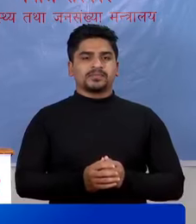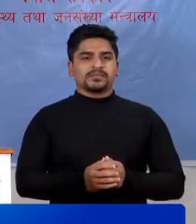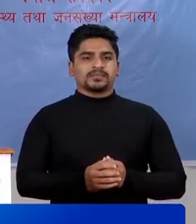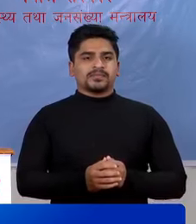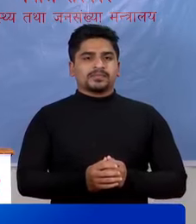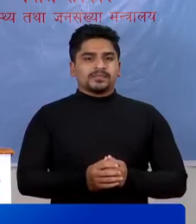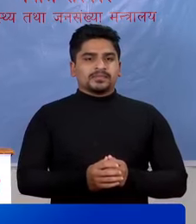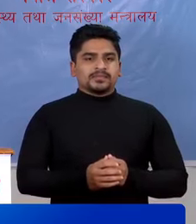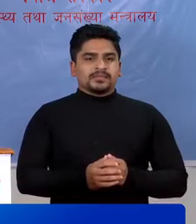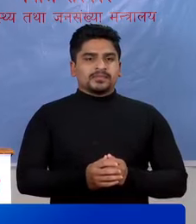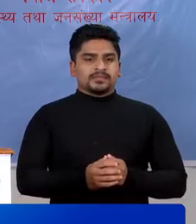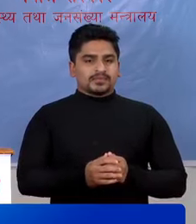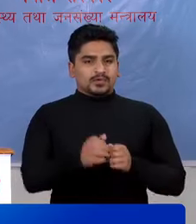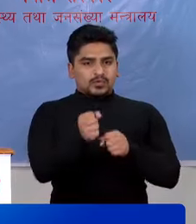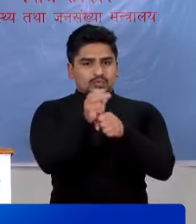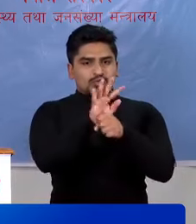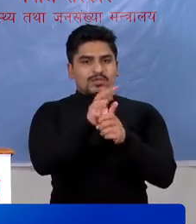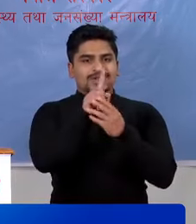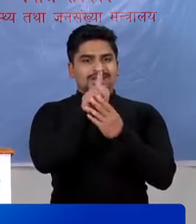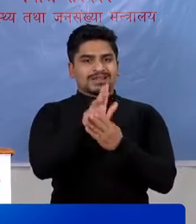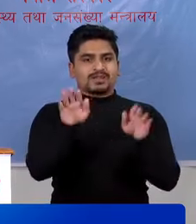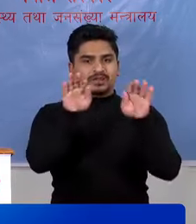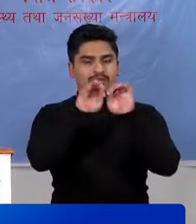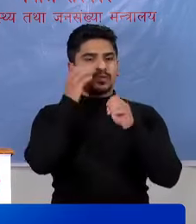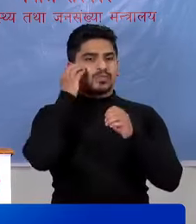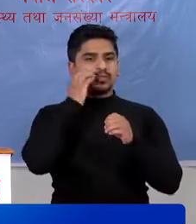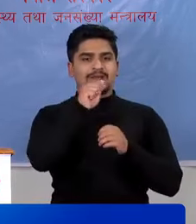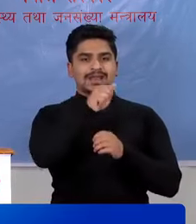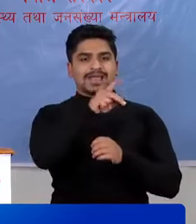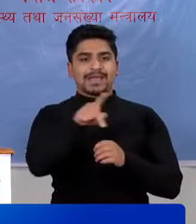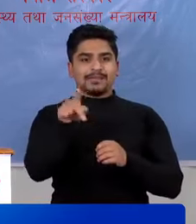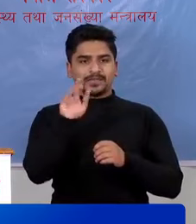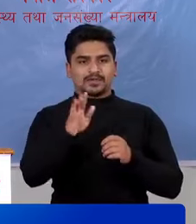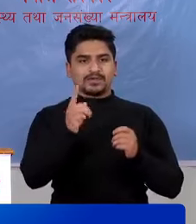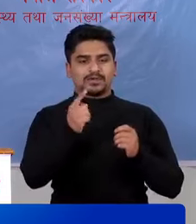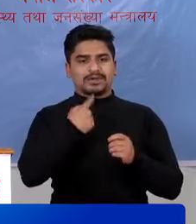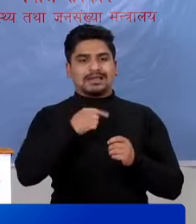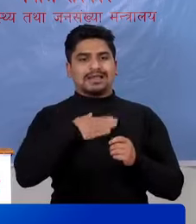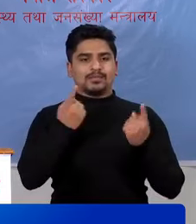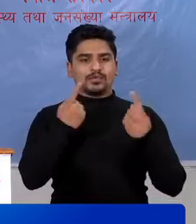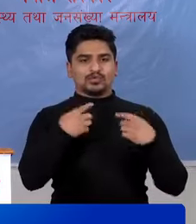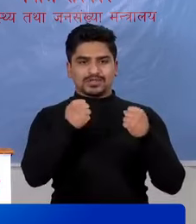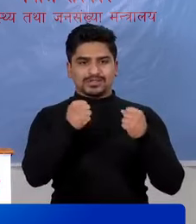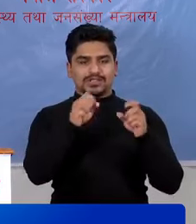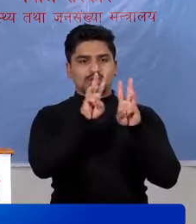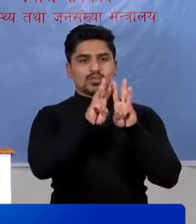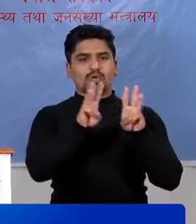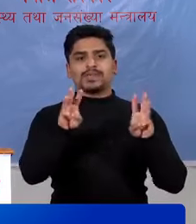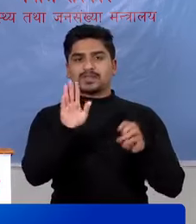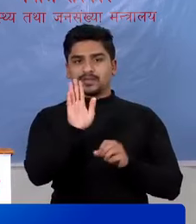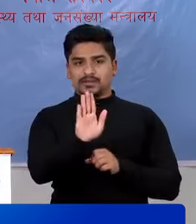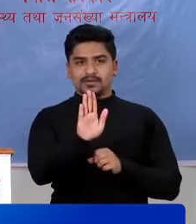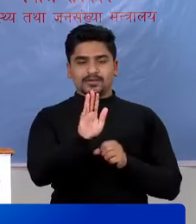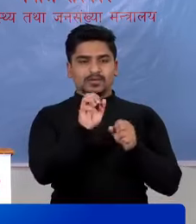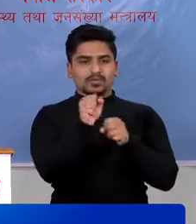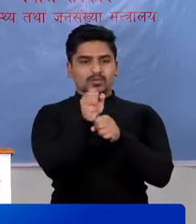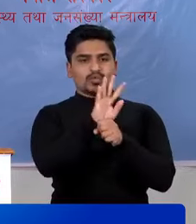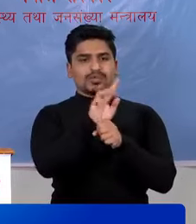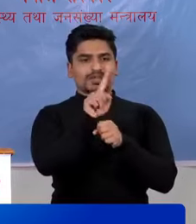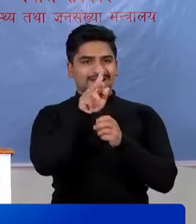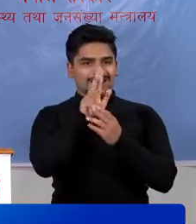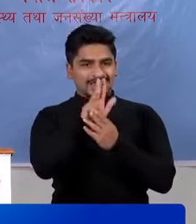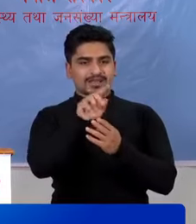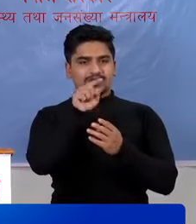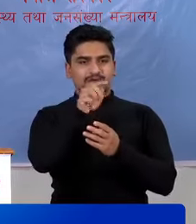कोविड-19 संबंदी आमरो मोबाइल आप छा आमरो स्वास्थे नामको रवेब पेज छा कोविड-19